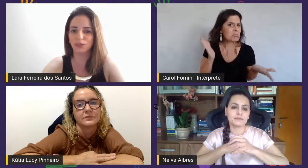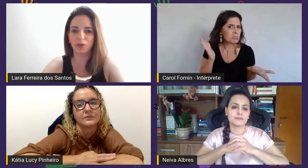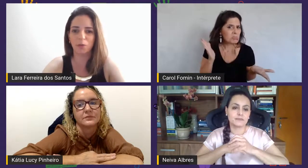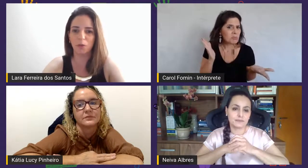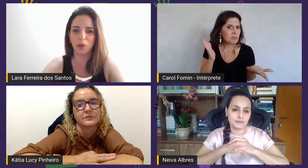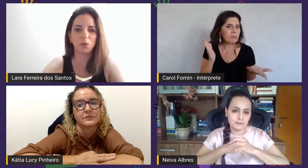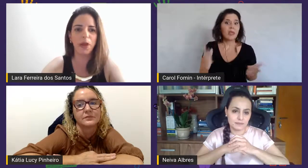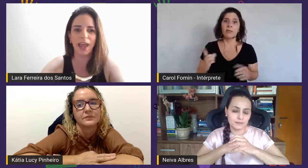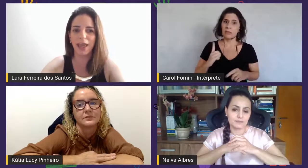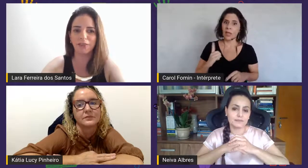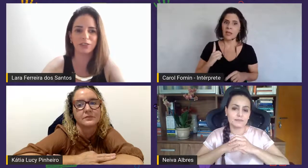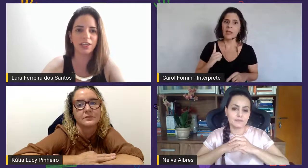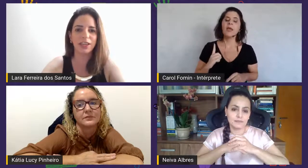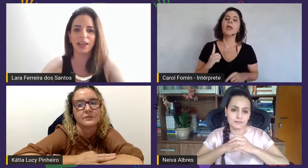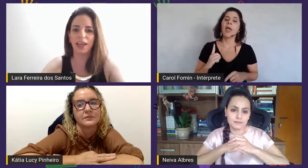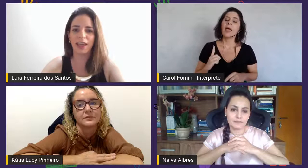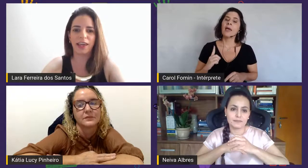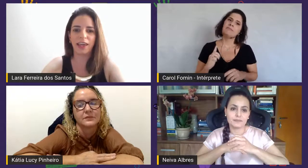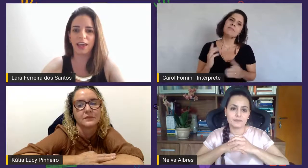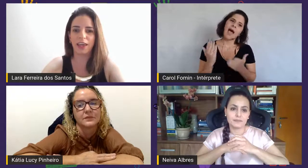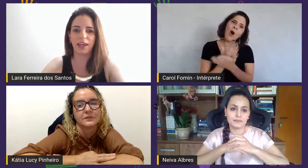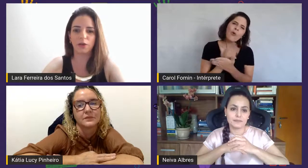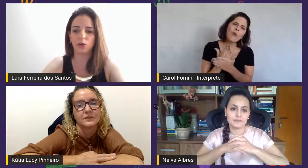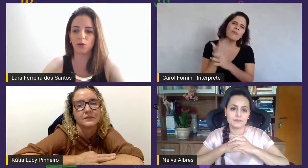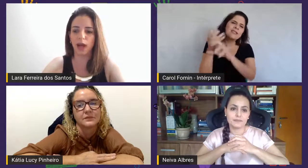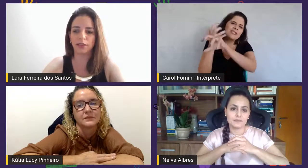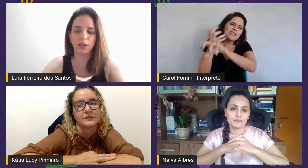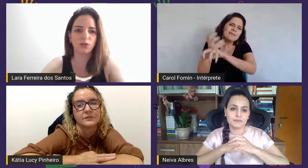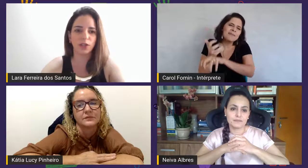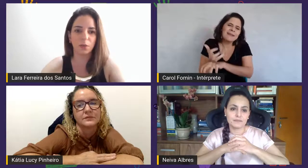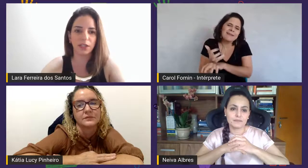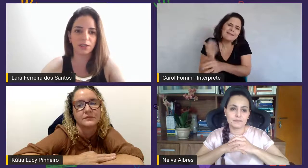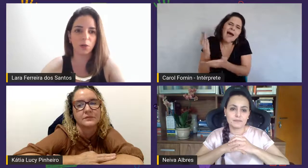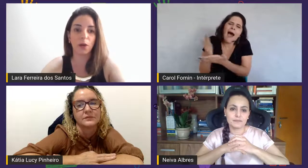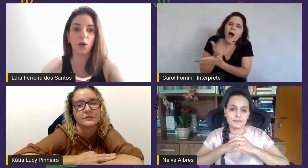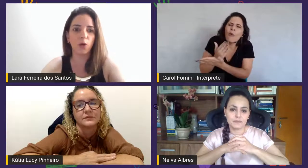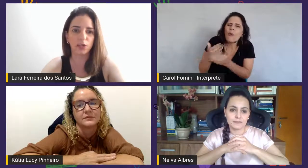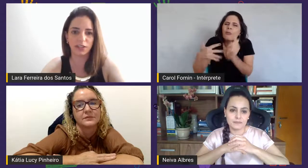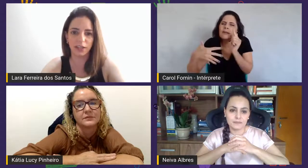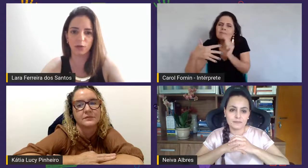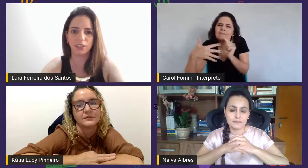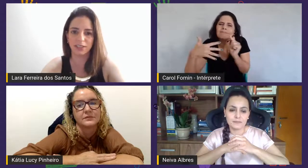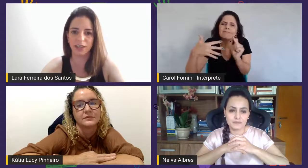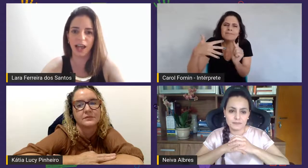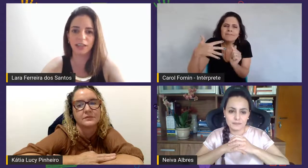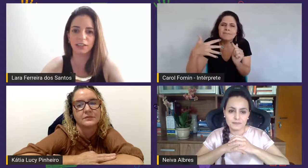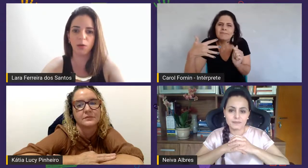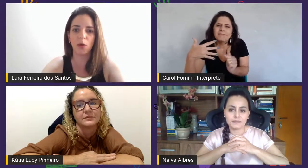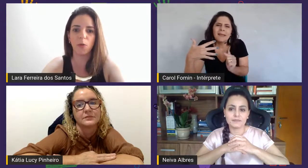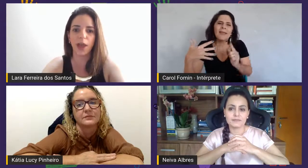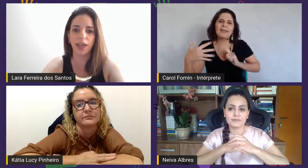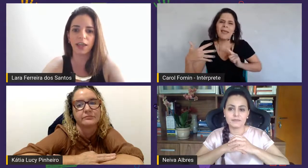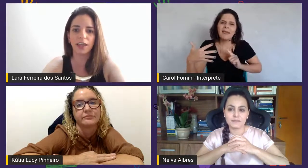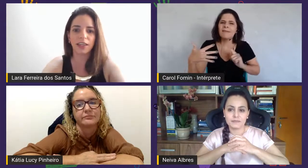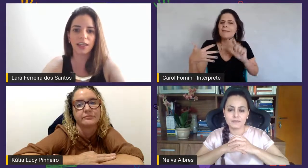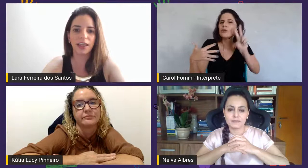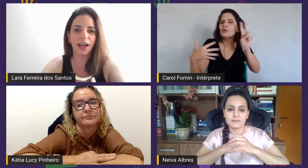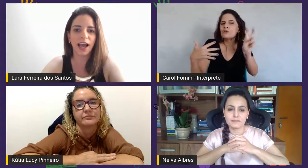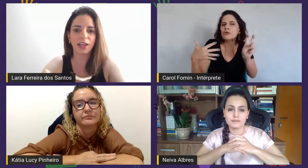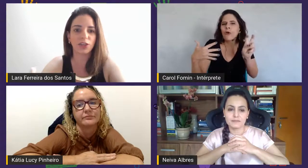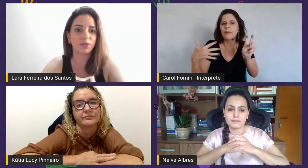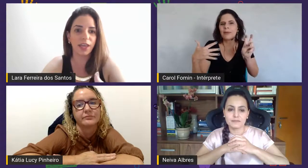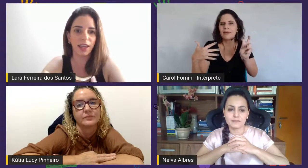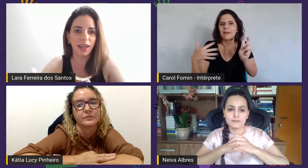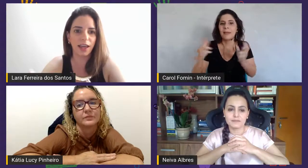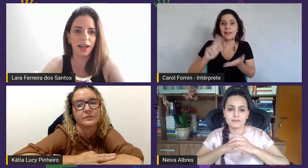ali de forma muito breve a tradução e interpretação para outras línguas de sinais. Então, como é que